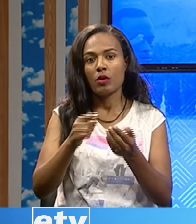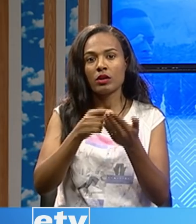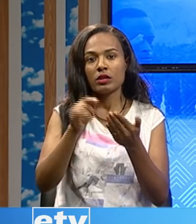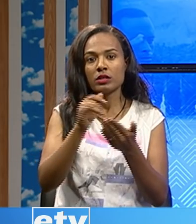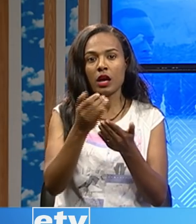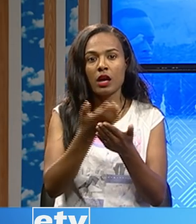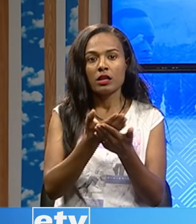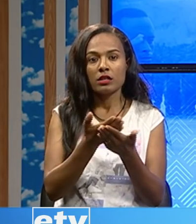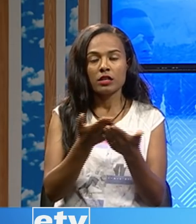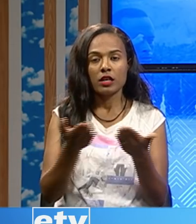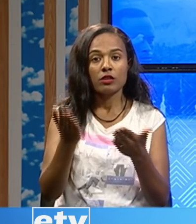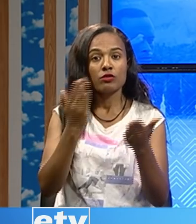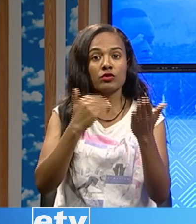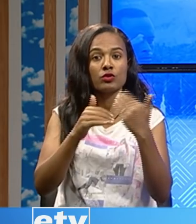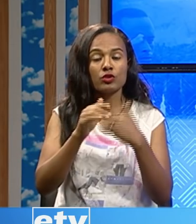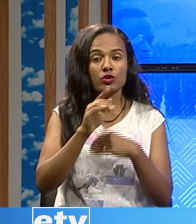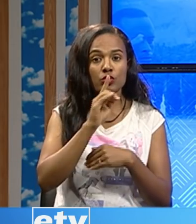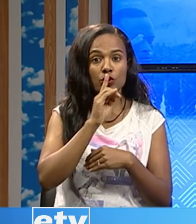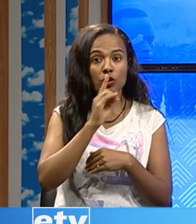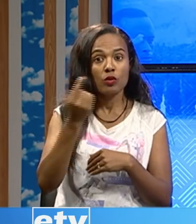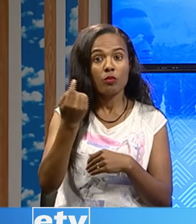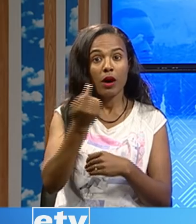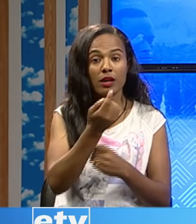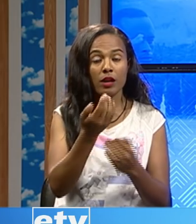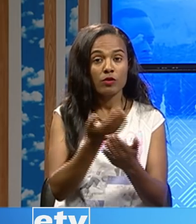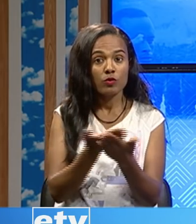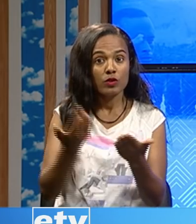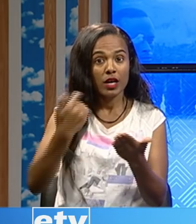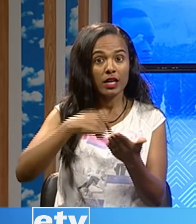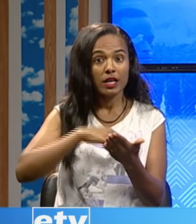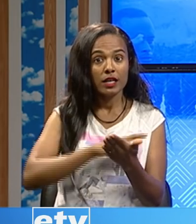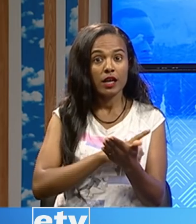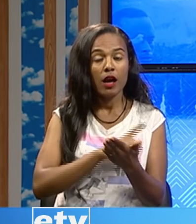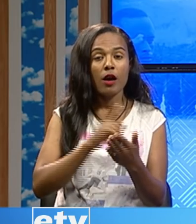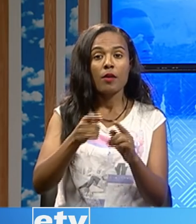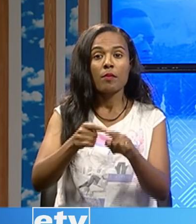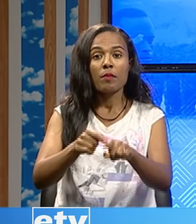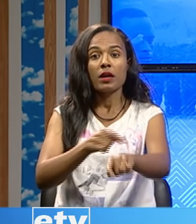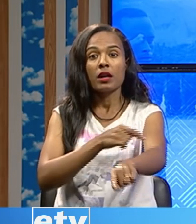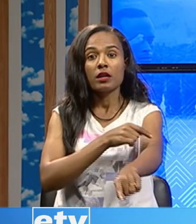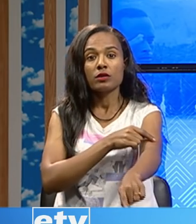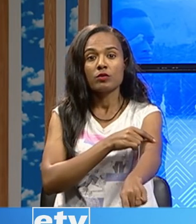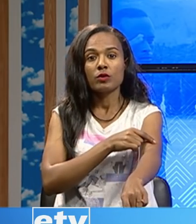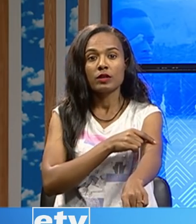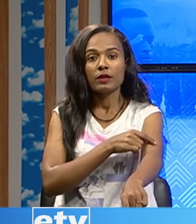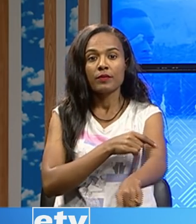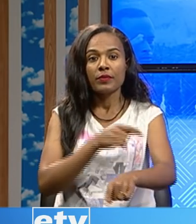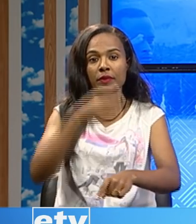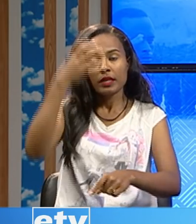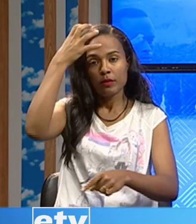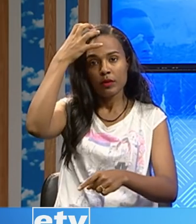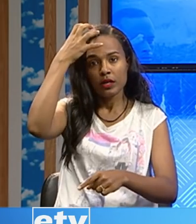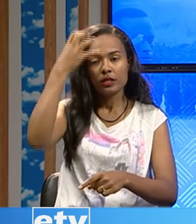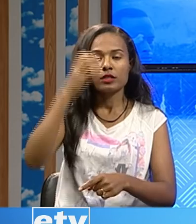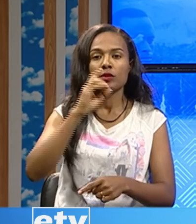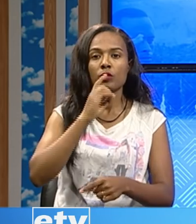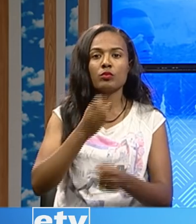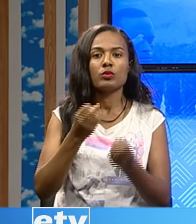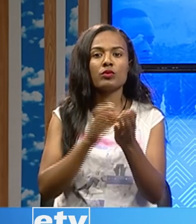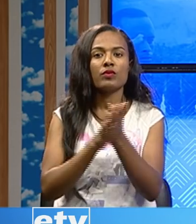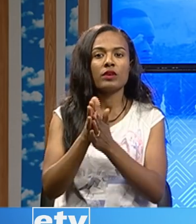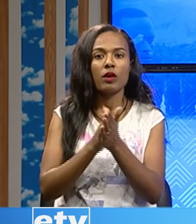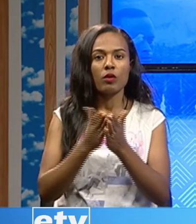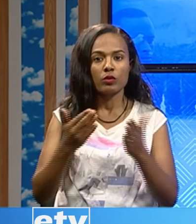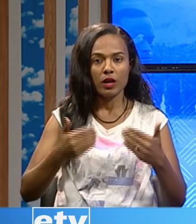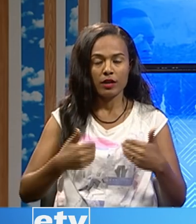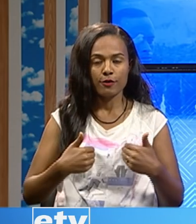እየጠፋ በሚሄድበት ሰዓት ችግር ነው። በአንዳንድ ጉዳይ ለኛ መራዘሙ ሴዴክ መንግስትነን ብዙ ትልም ብዙ ፍላጎት አለን ሳጥረን